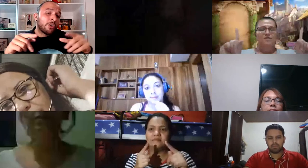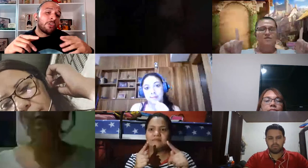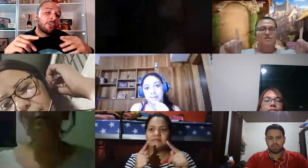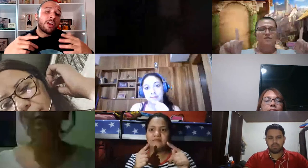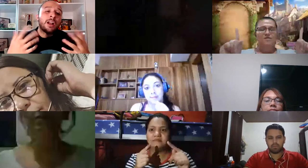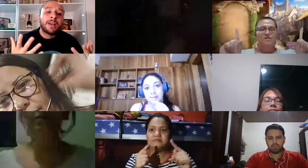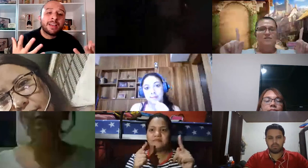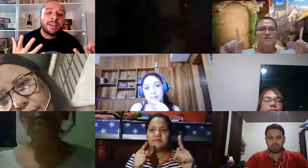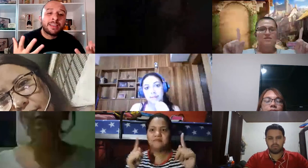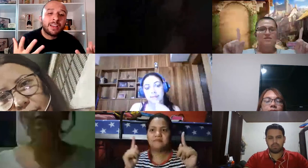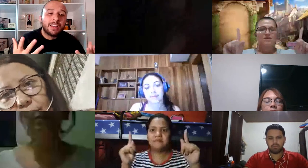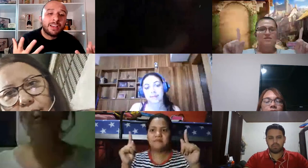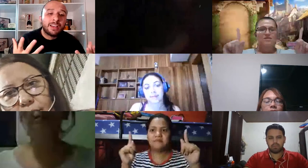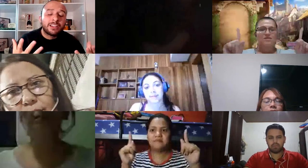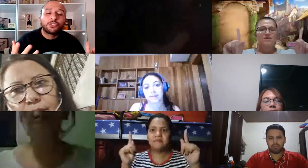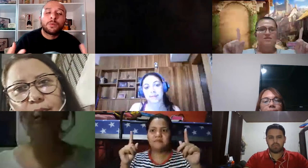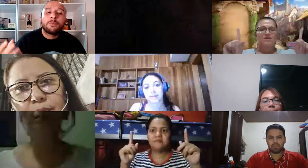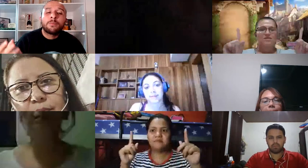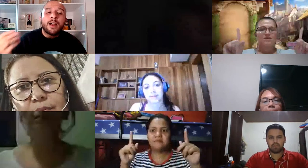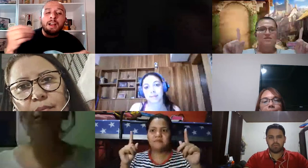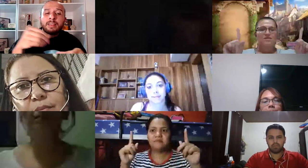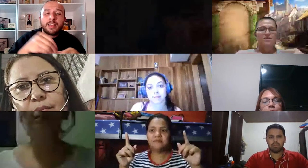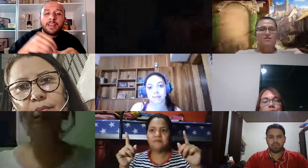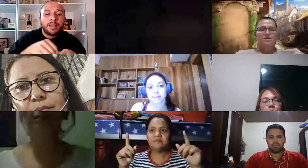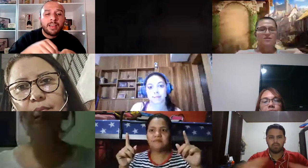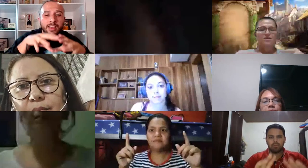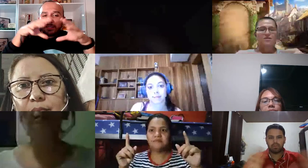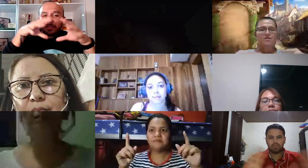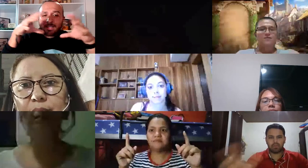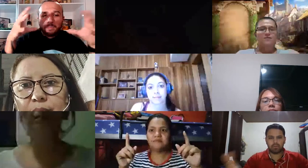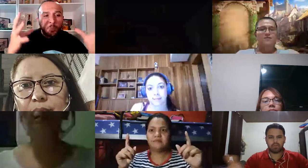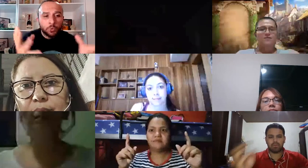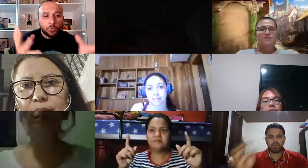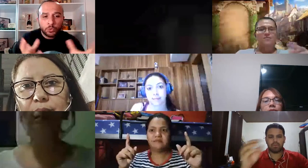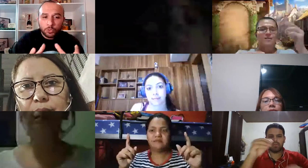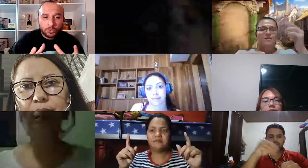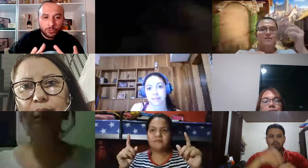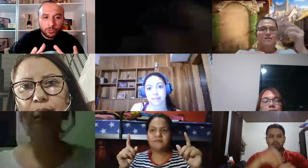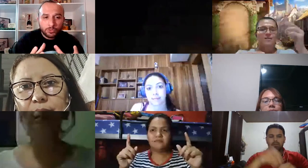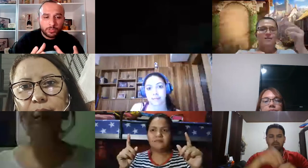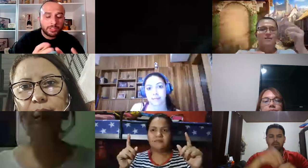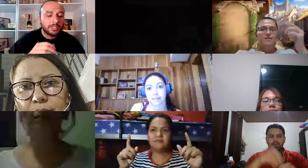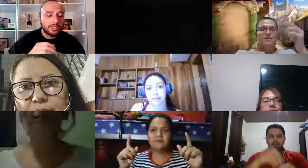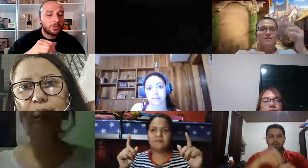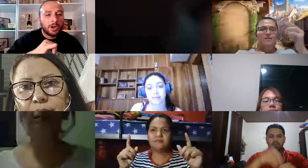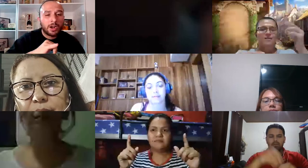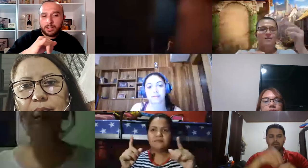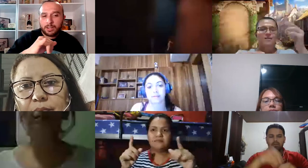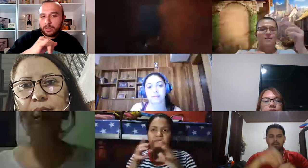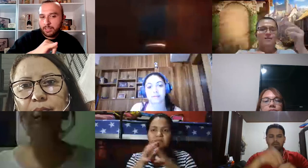cuando realmente son parte de este mundo igual.